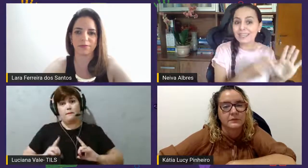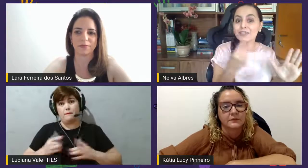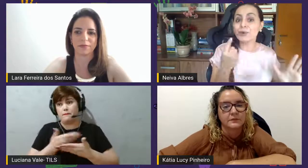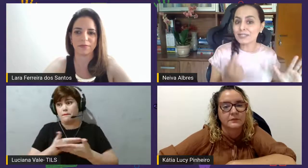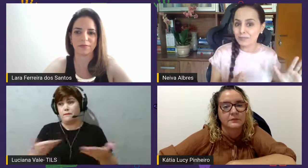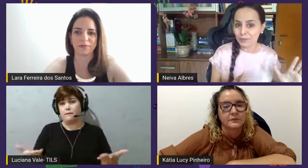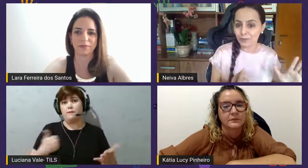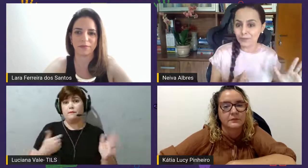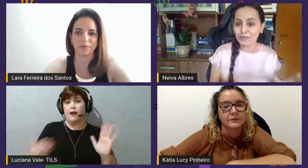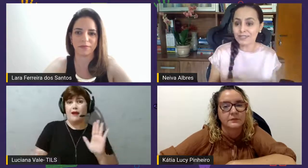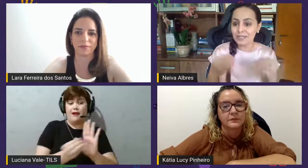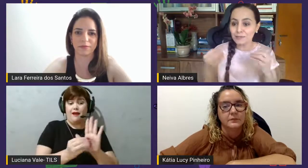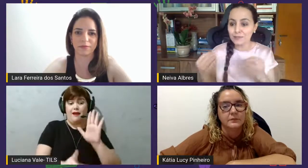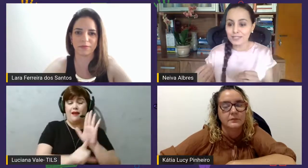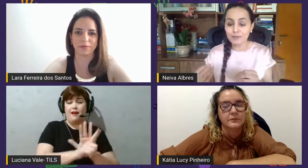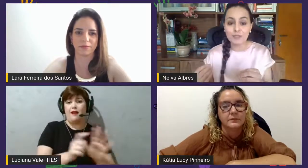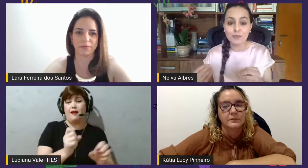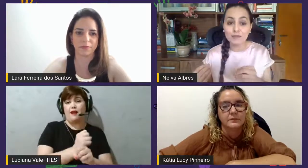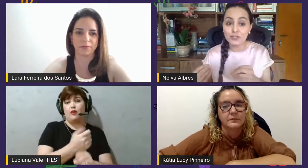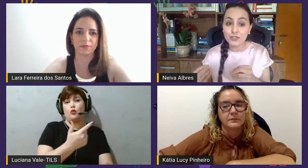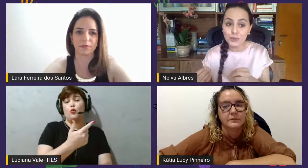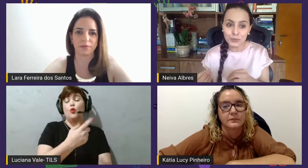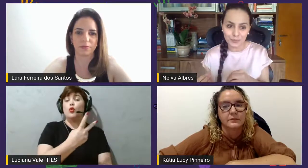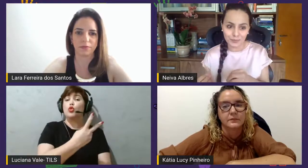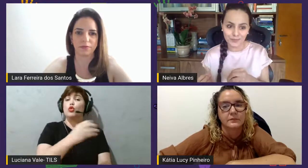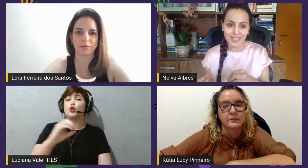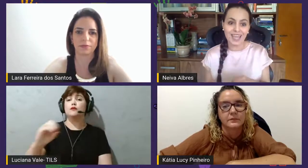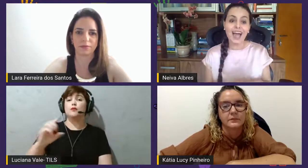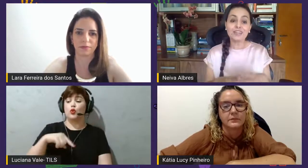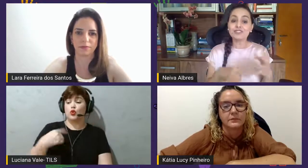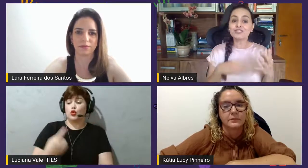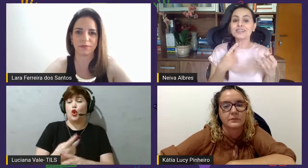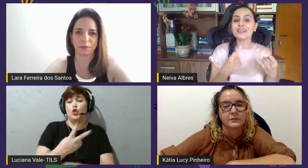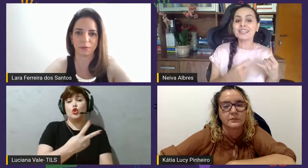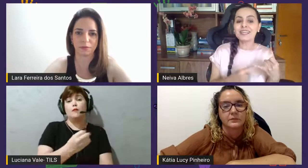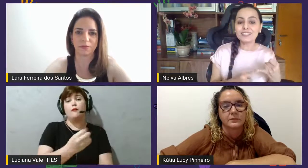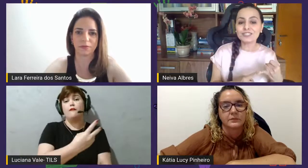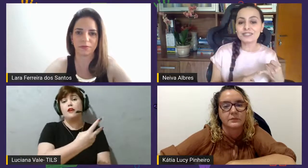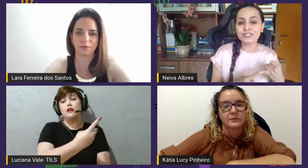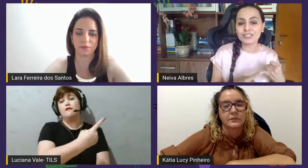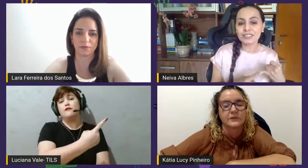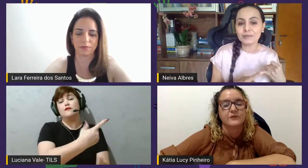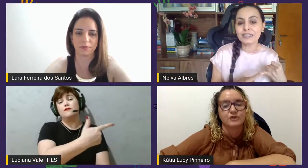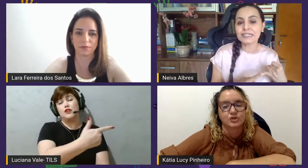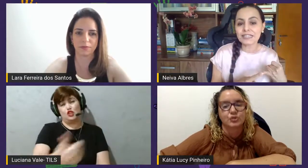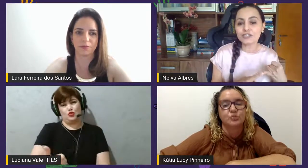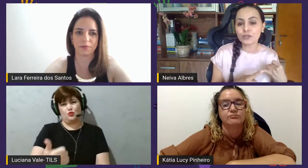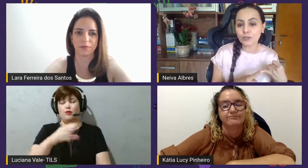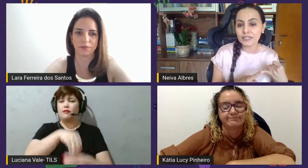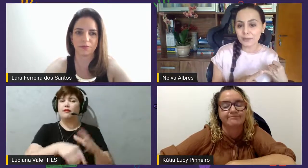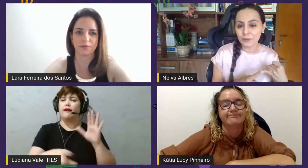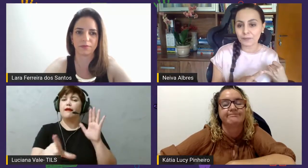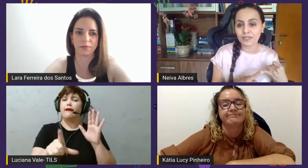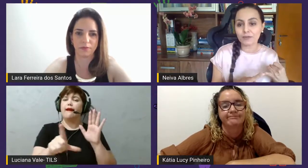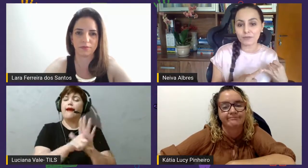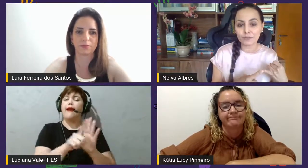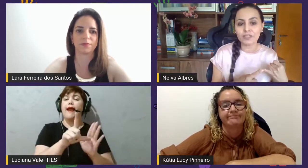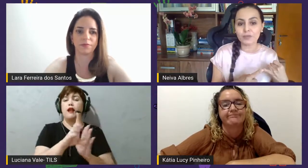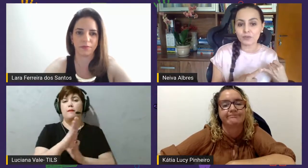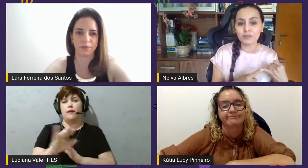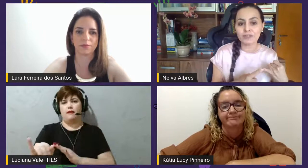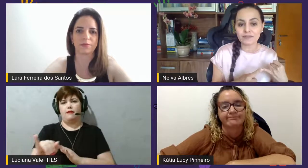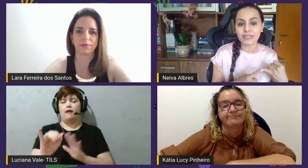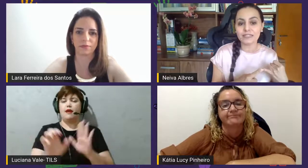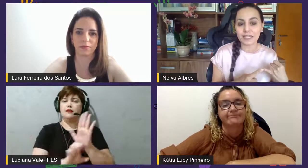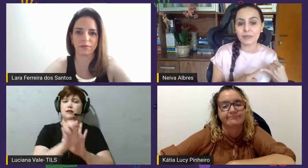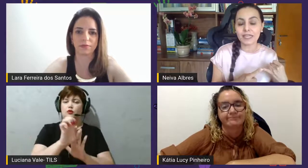previsto em lei em 2000, nós estamos em 2021. Aí a gente tem a Lei Brasileira de Inclusão, que é o Estatuto da